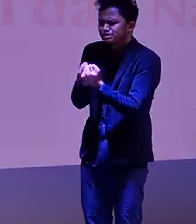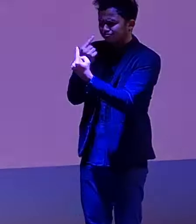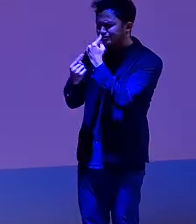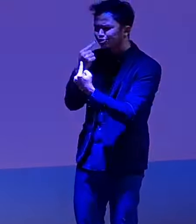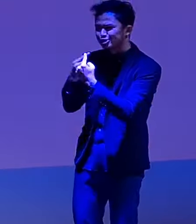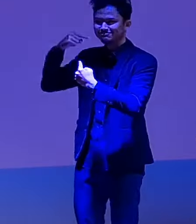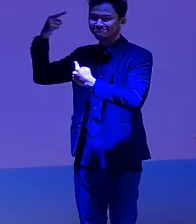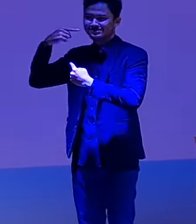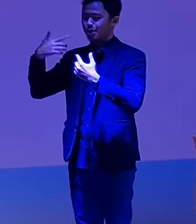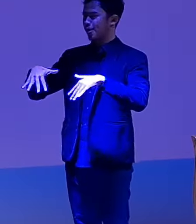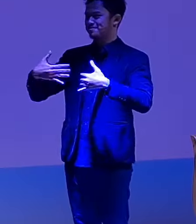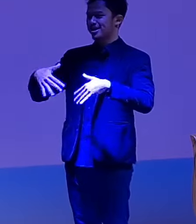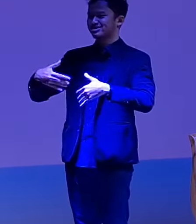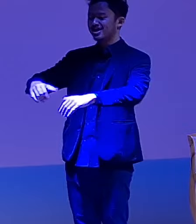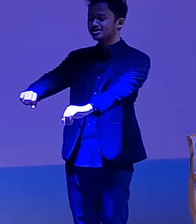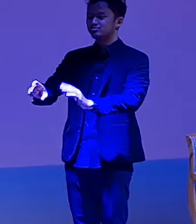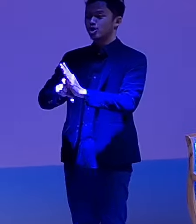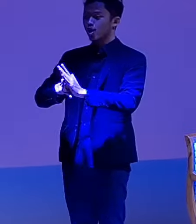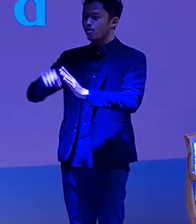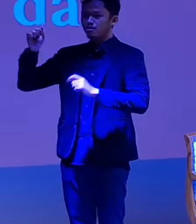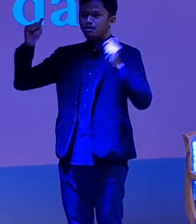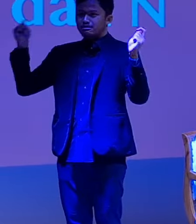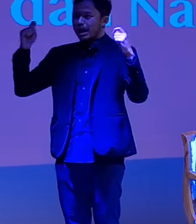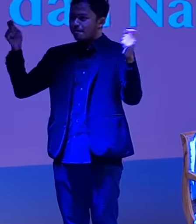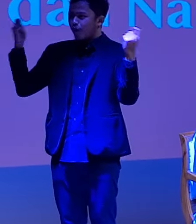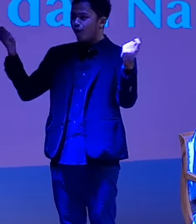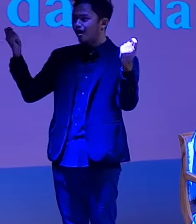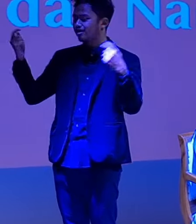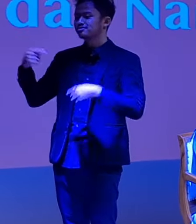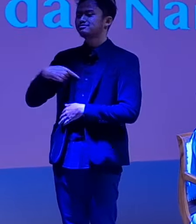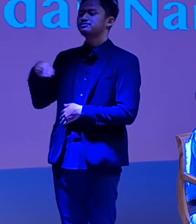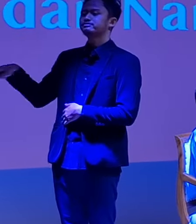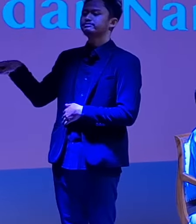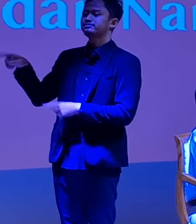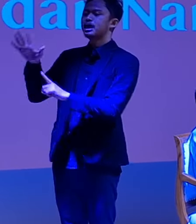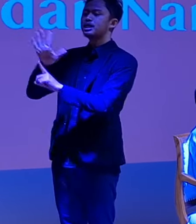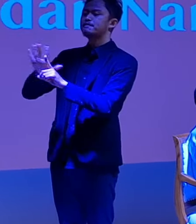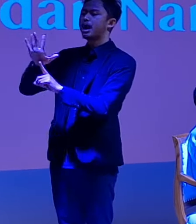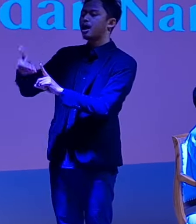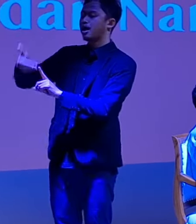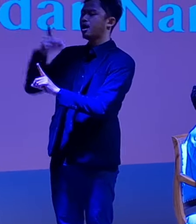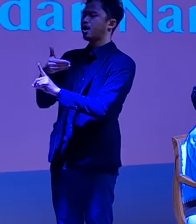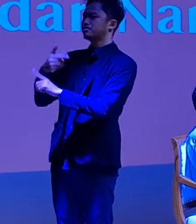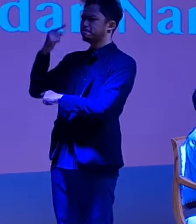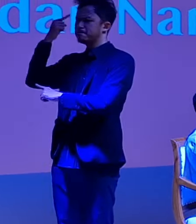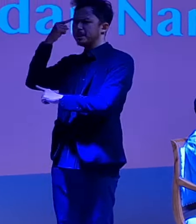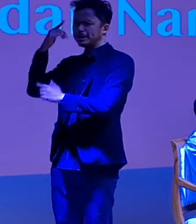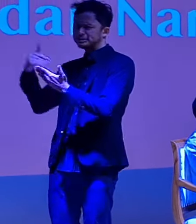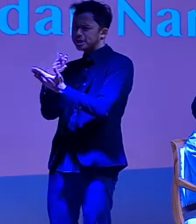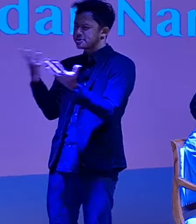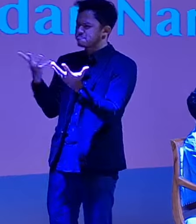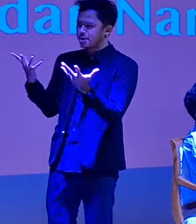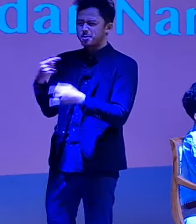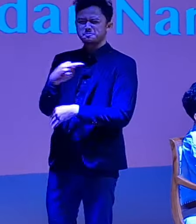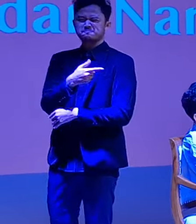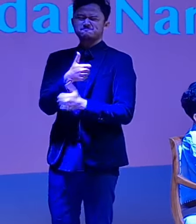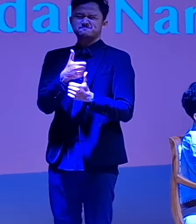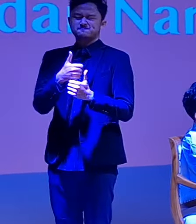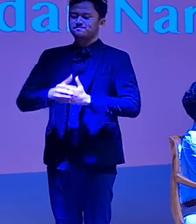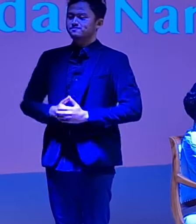Ini kadang-kadang nih, kalau ada demo, maka otaknya dia belakang layar. Saya dulu